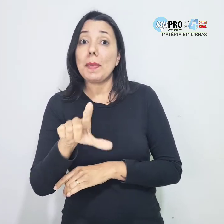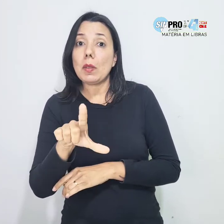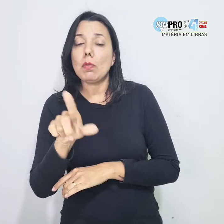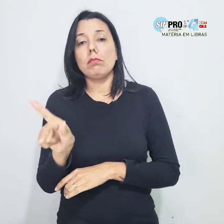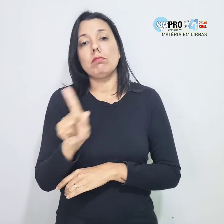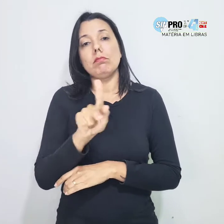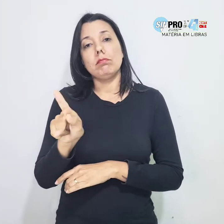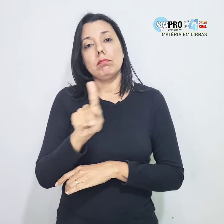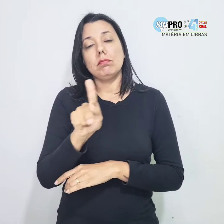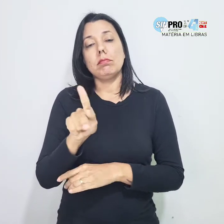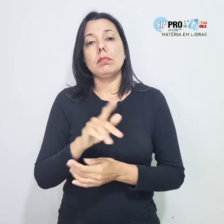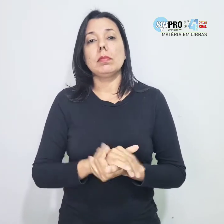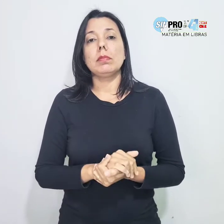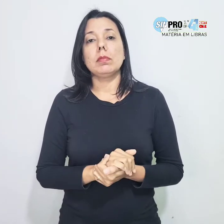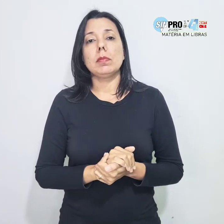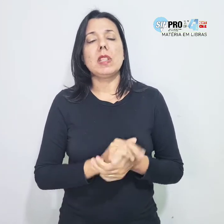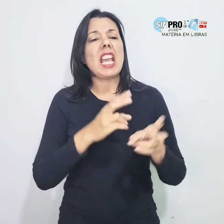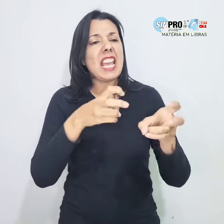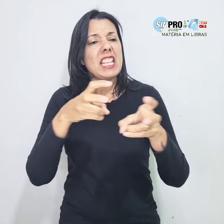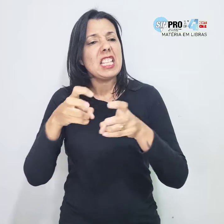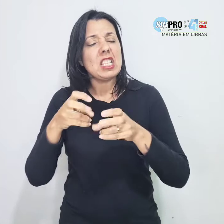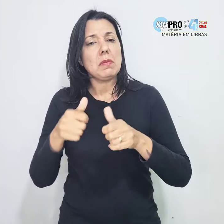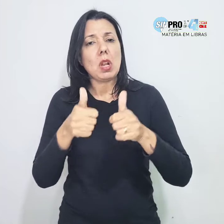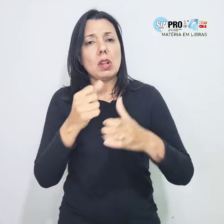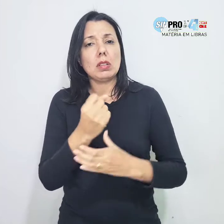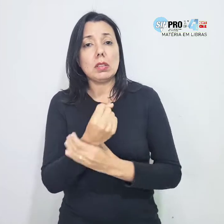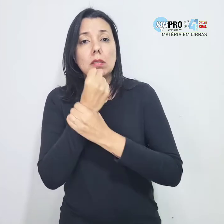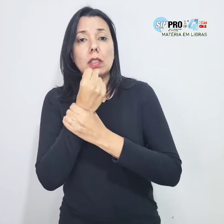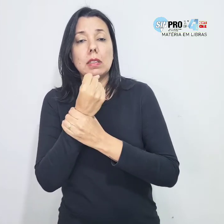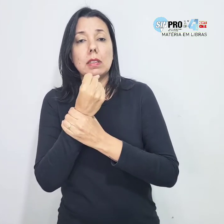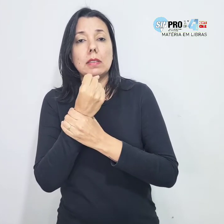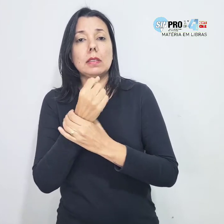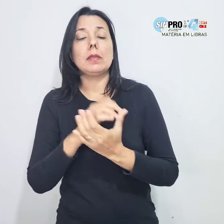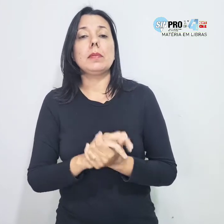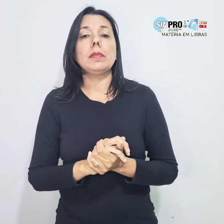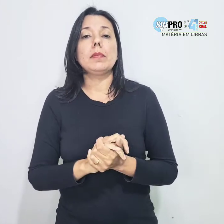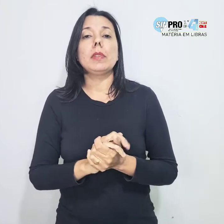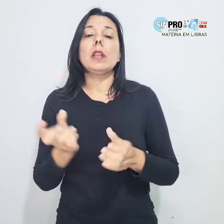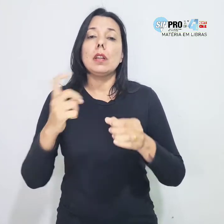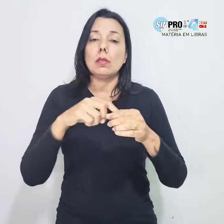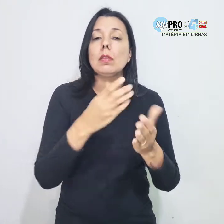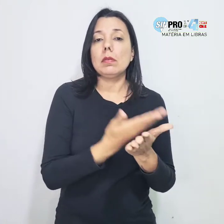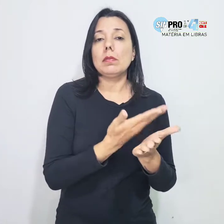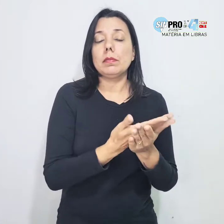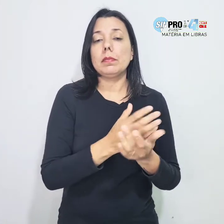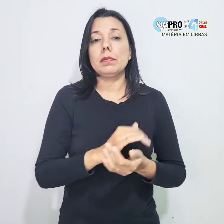professores exige maior garantias de que haverá segurança no retorno às aulas.